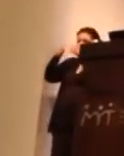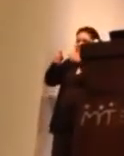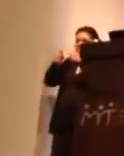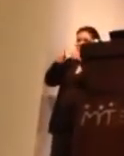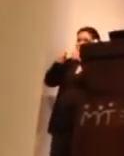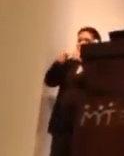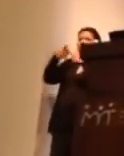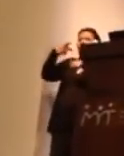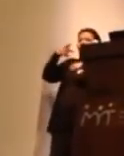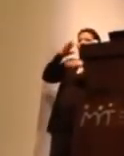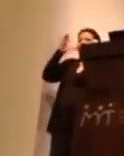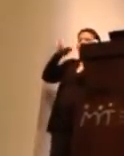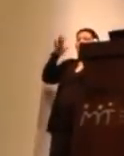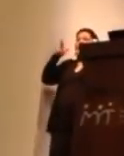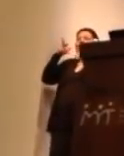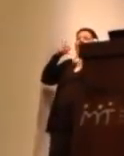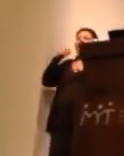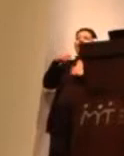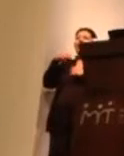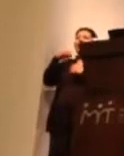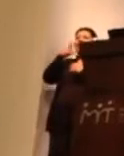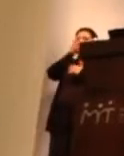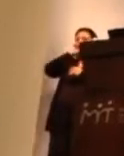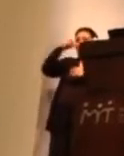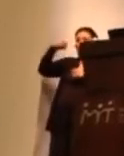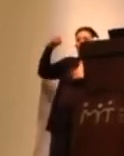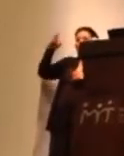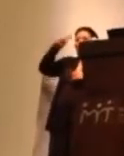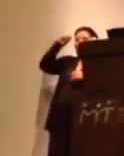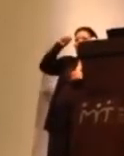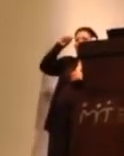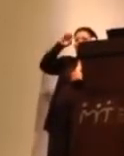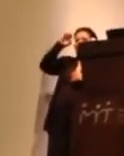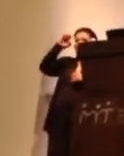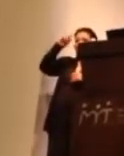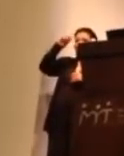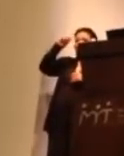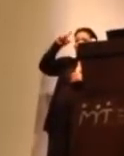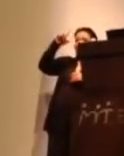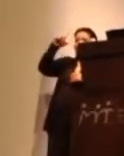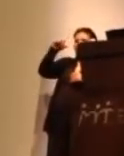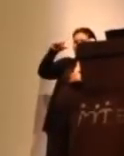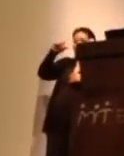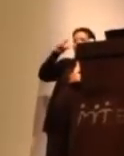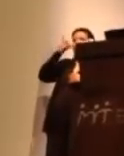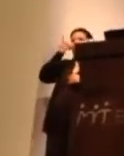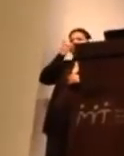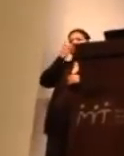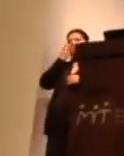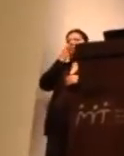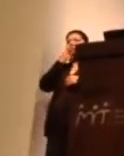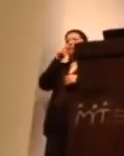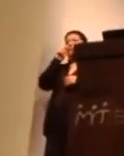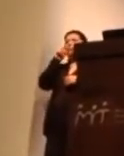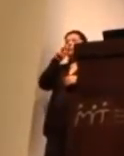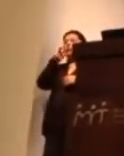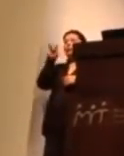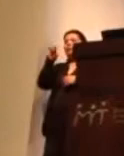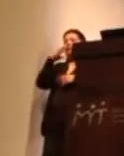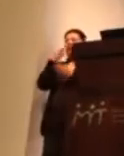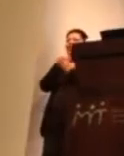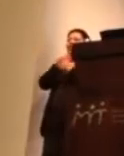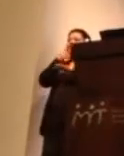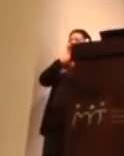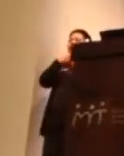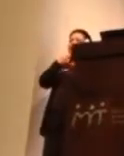dormidos, esa es la onda teta, que yo le digo jeta, ya cuando estoy así de medianoche. Y la